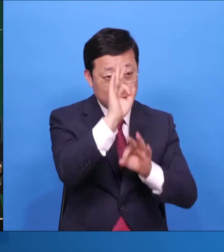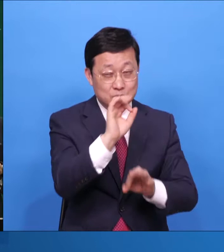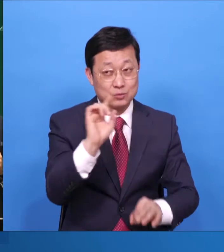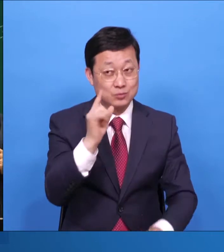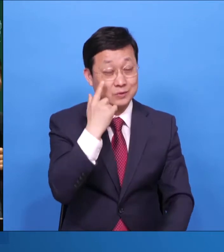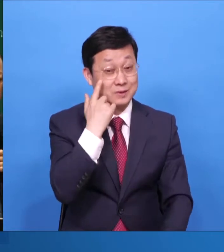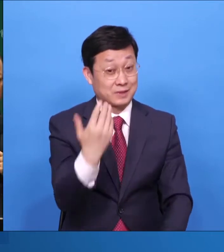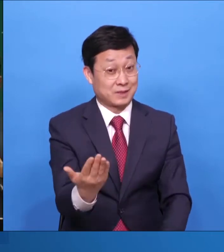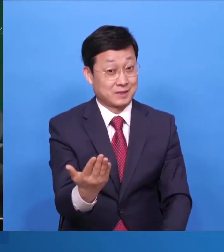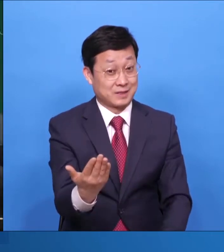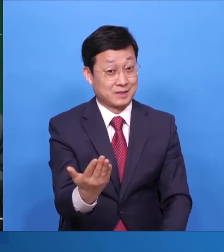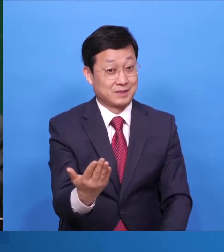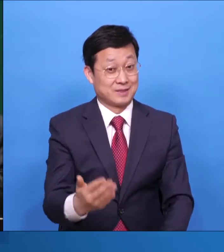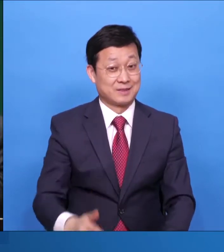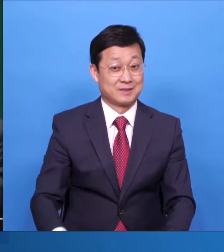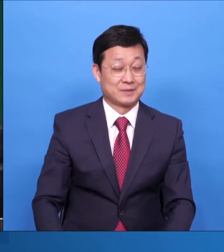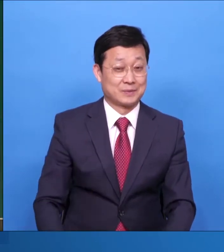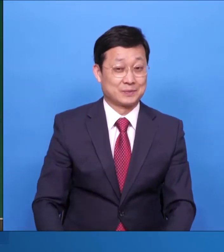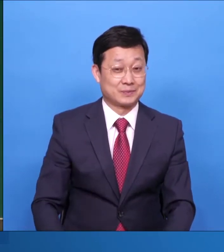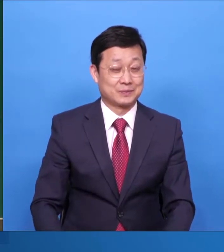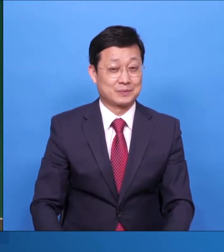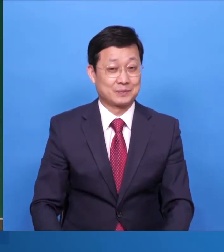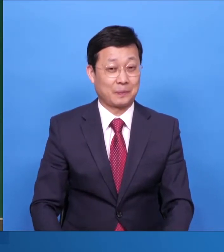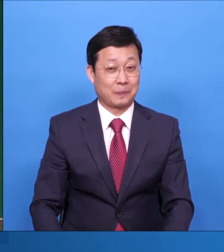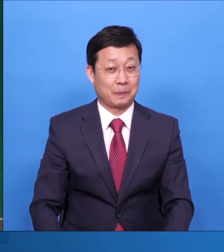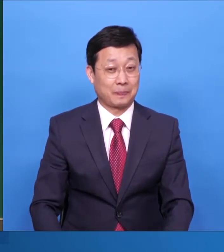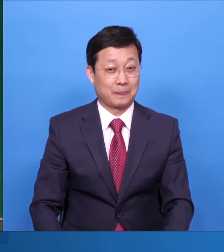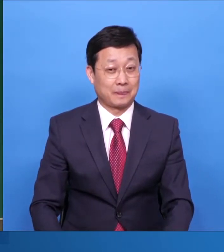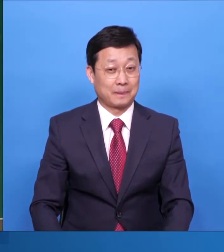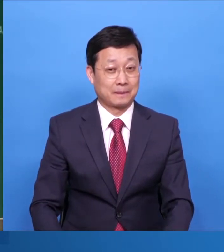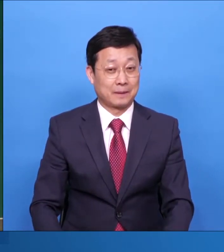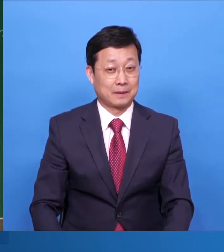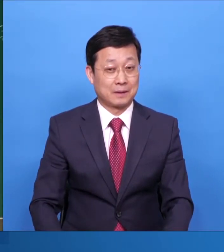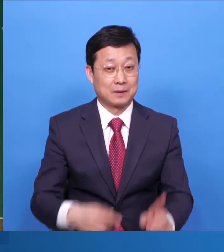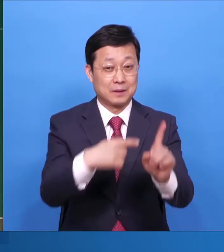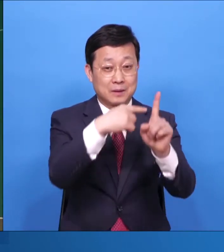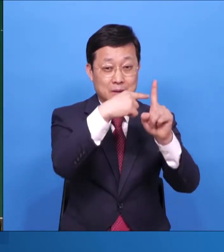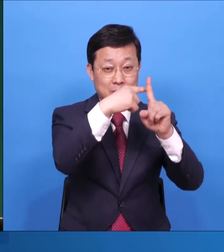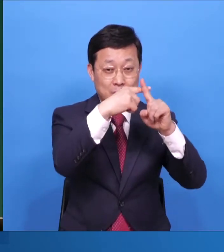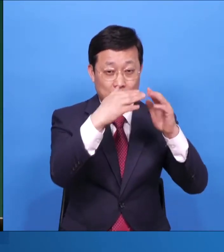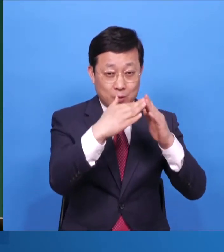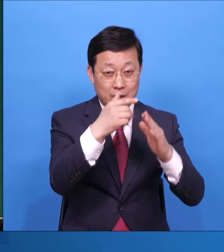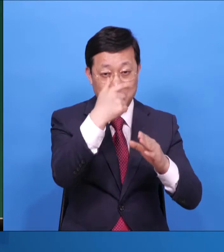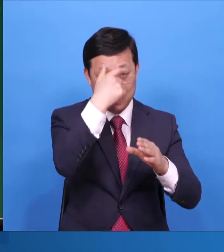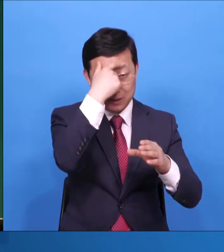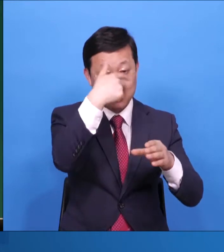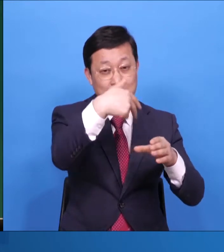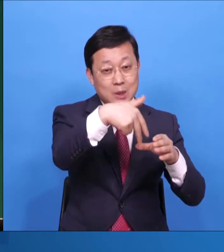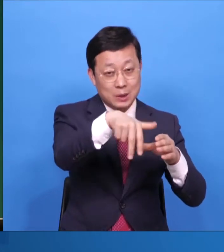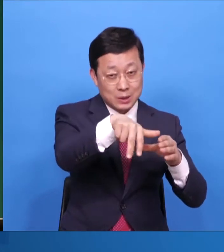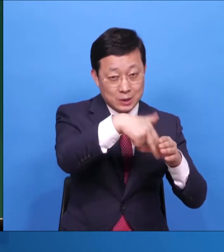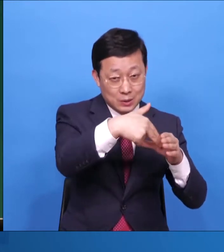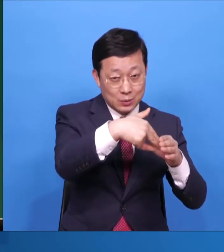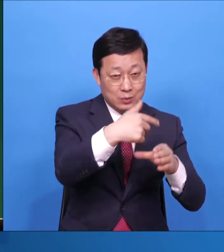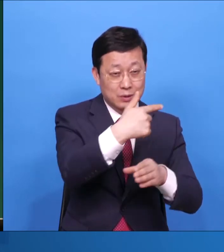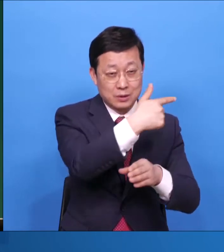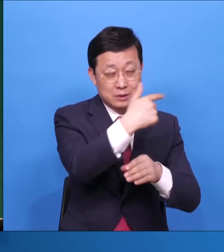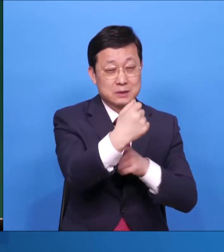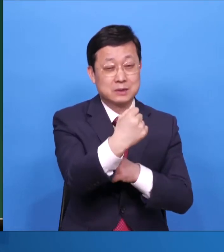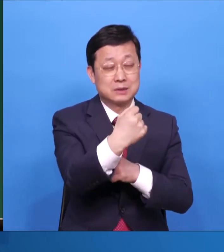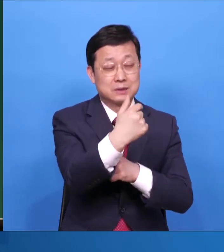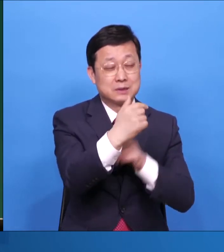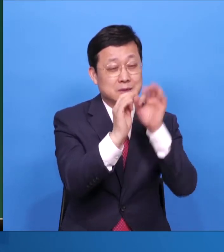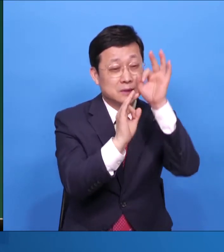conocer cuáles son los errores de los cristianos ahora. 기독교의 큰 실수가 물론 뭐 유대인에게도 있었습니다만 가장 큰 문제가